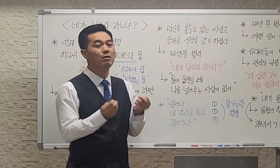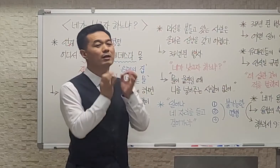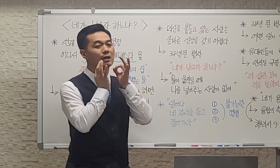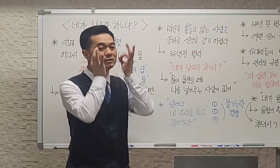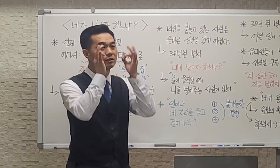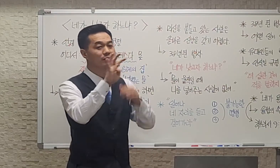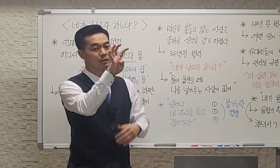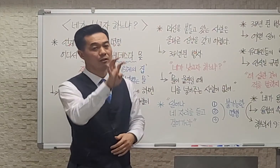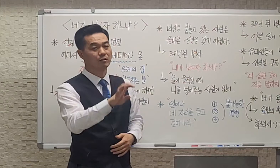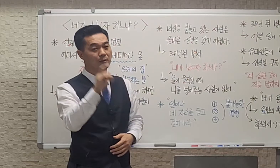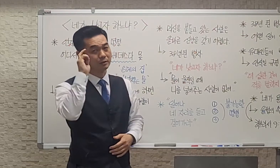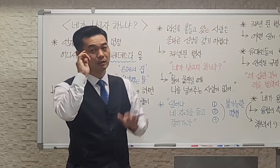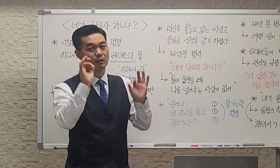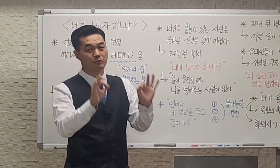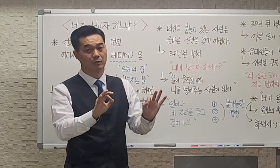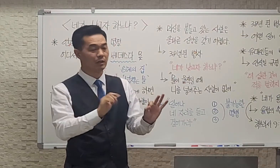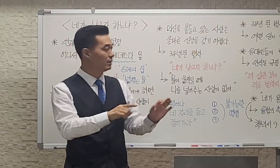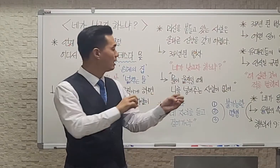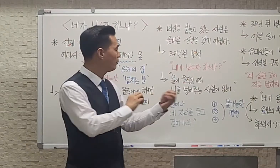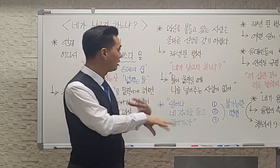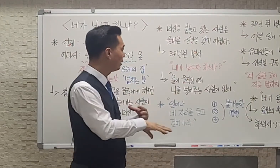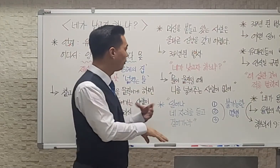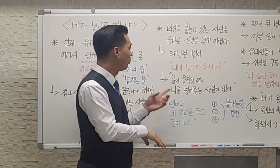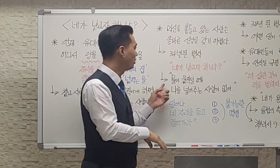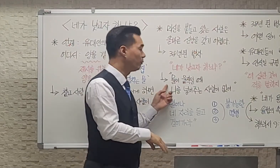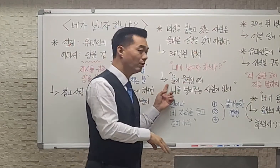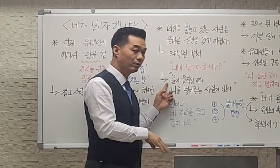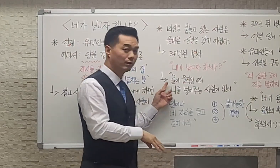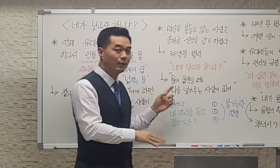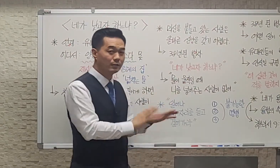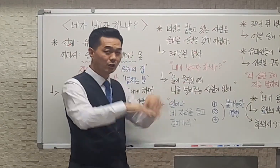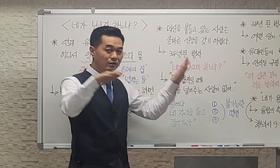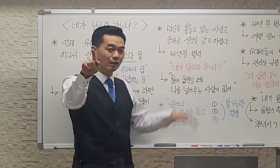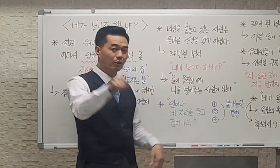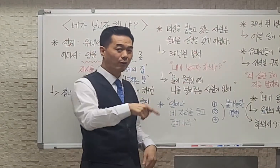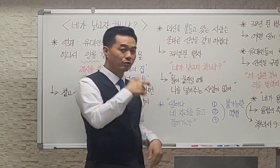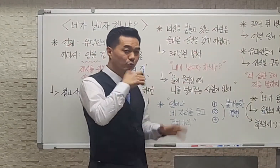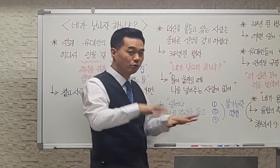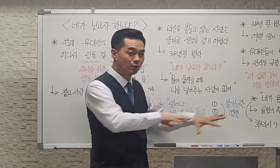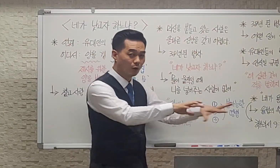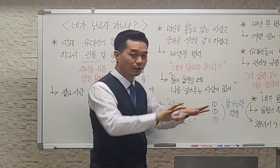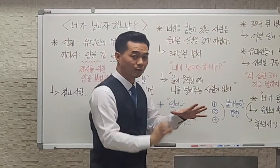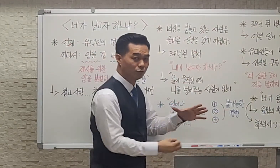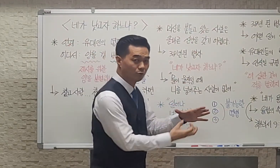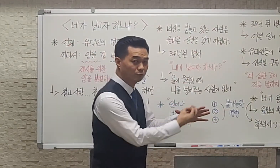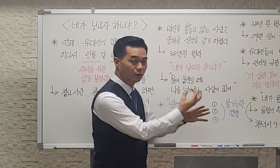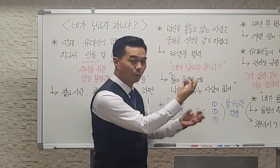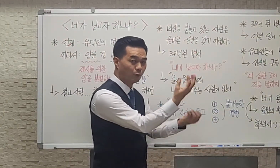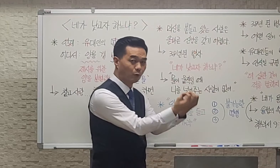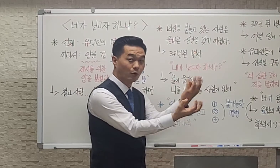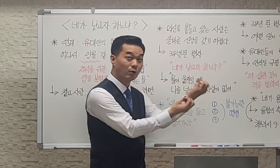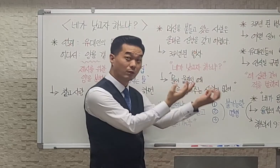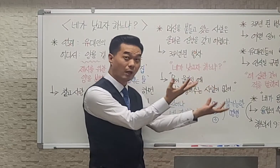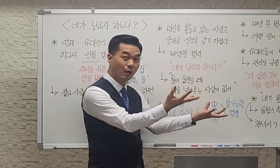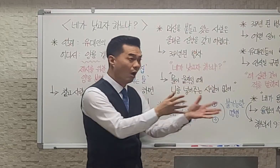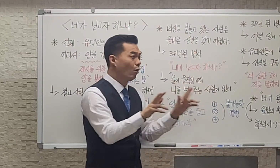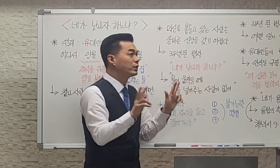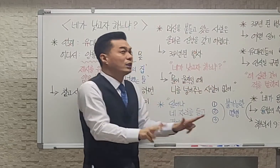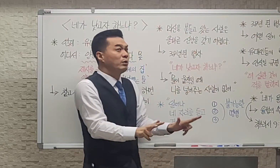얼마나 간절했을까요? 한번 생각해보세요. 이 사람의 대답이 뭐였냐면 천사가 내려와서 물이 동할 때, 물이 움직이는 뽀글뽀글 올라올 때